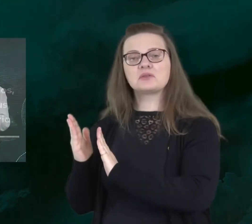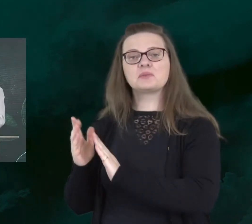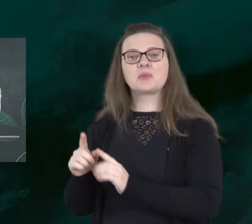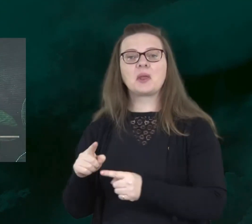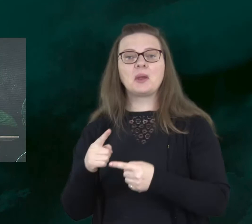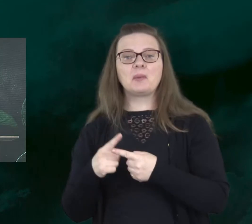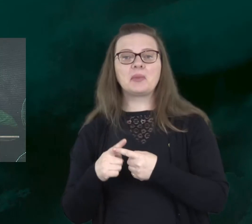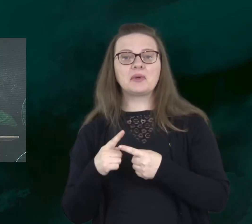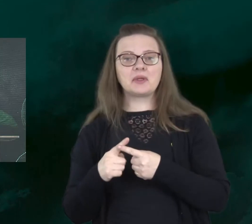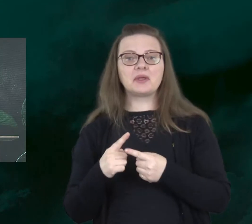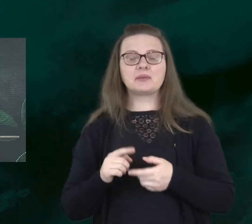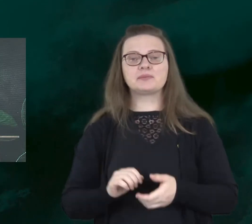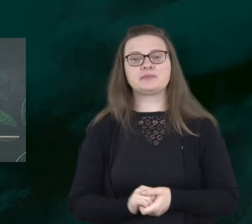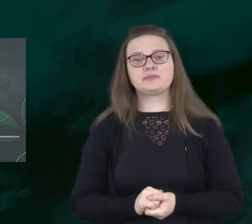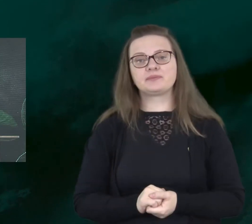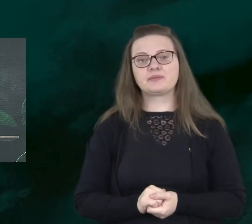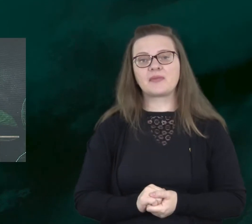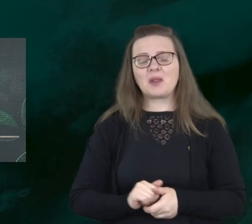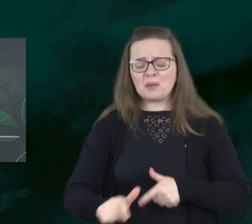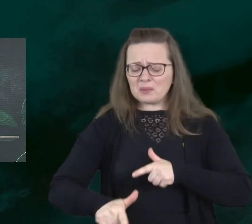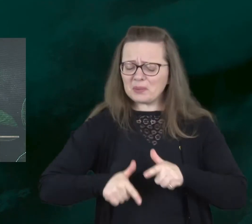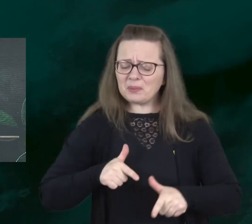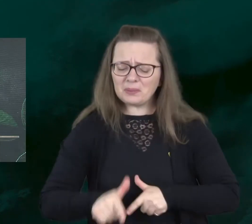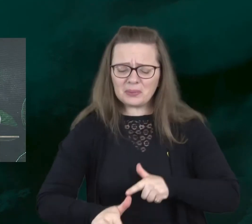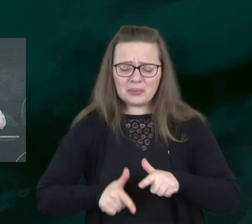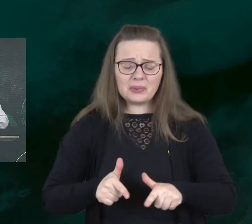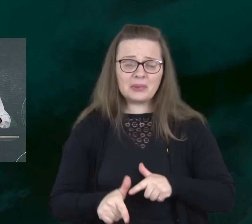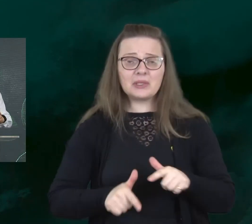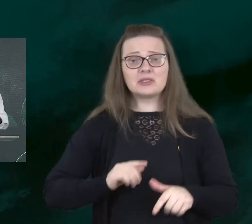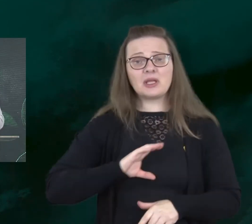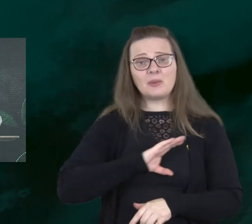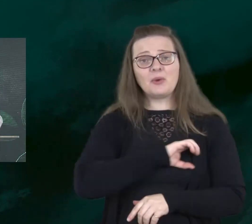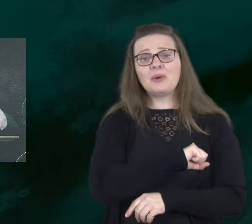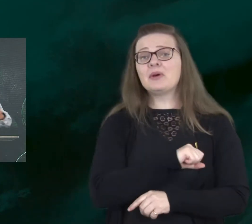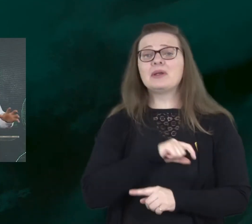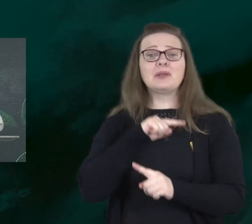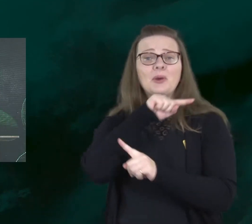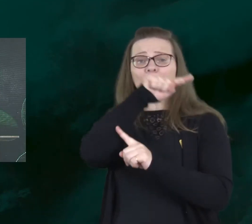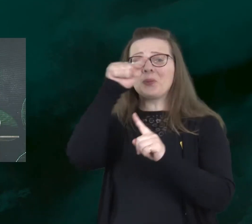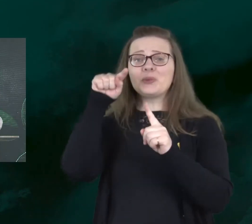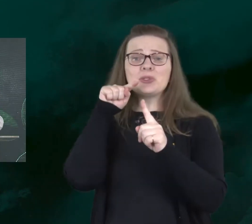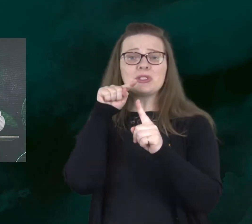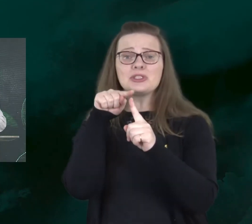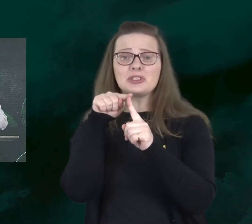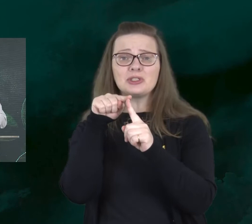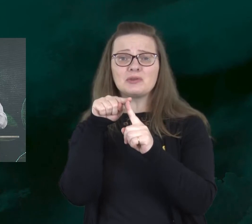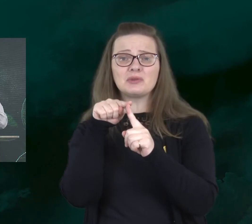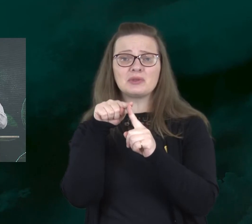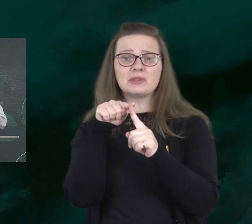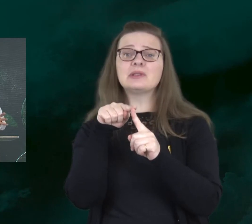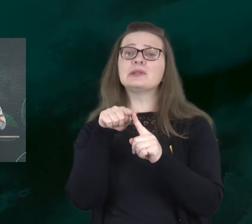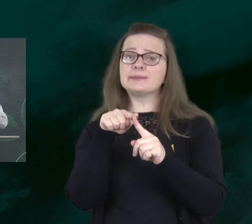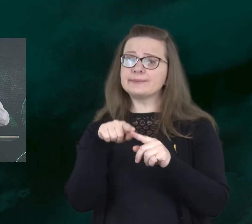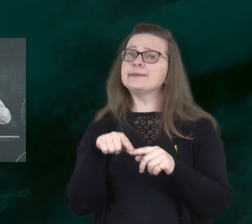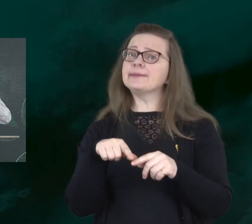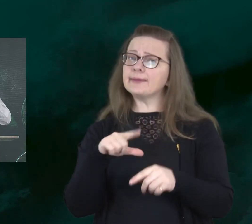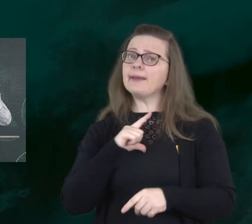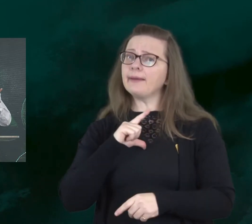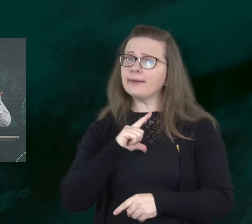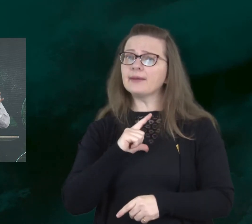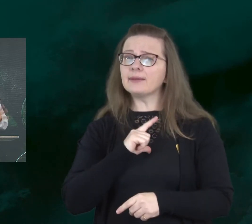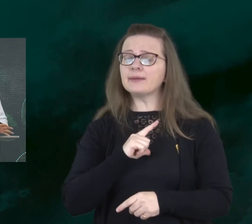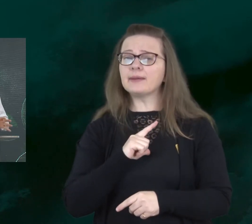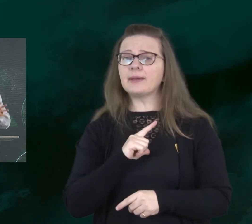tem um objetivo, tem uma direção, tem um destino. Eles não estavam amando cegamente, sem nada. Eles